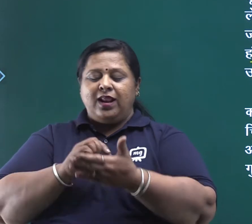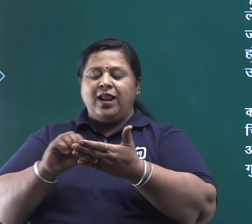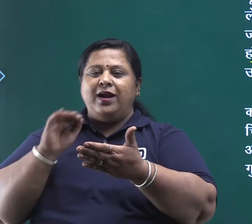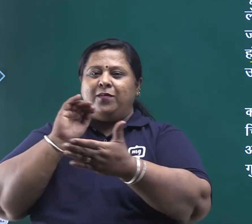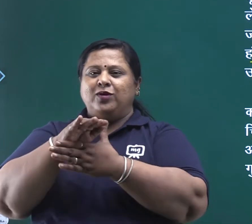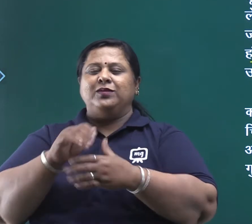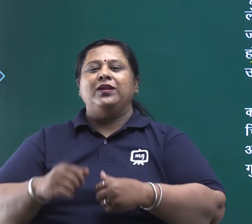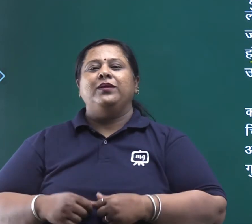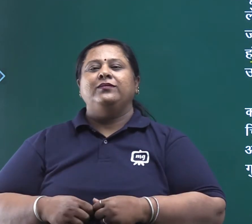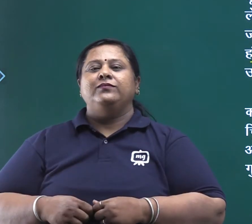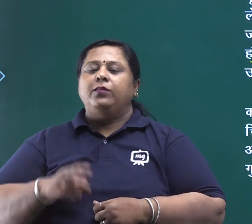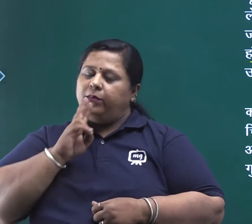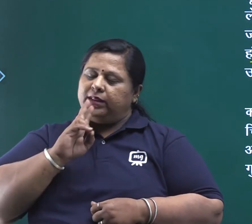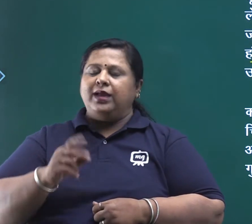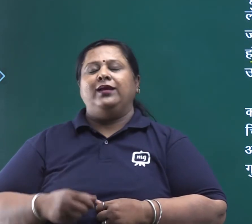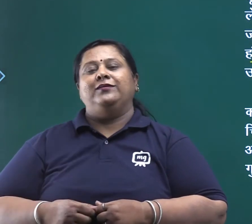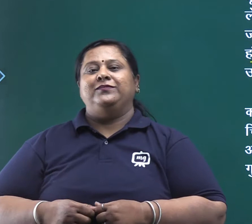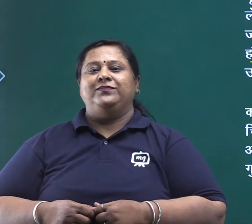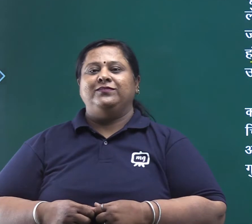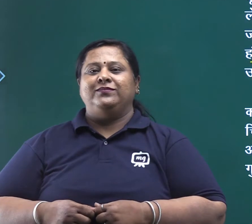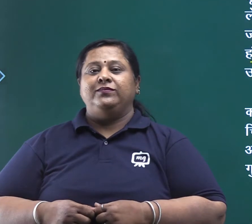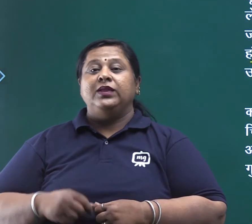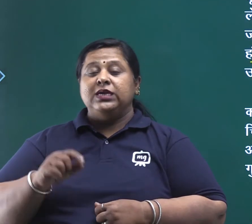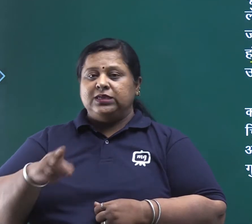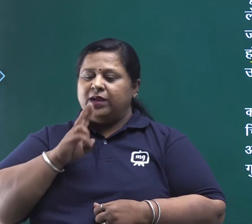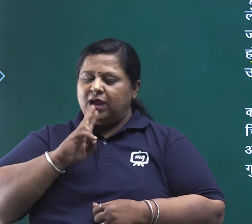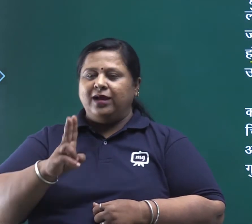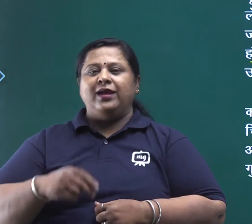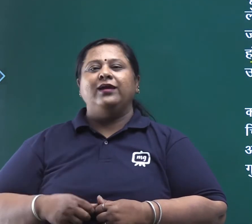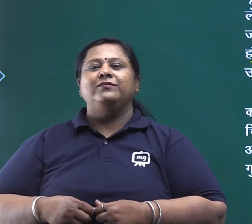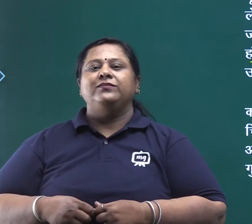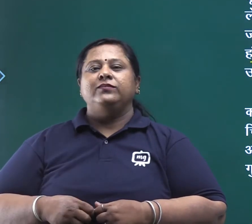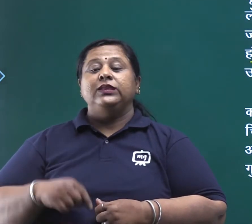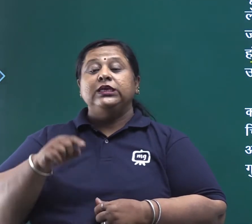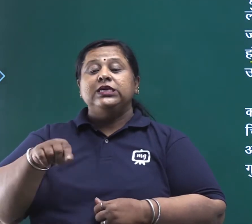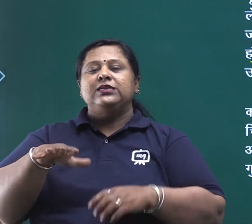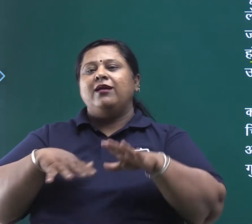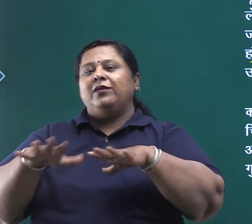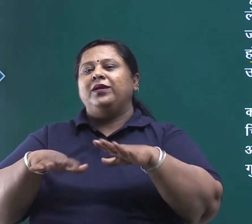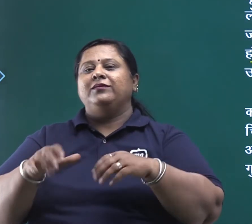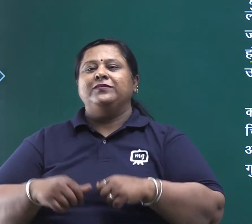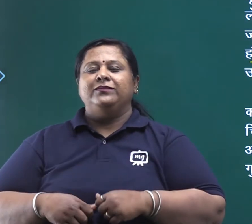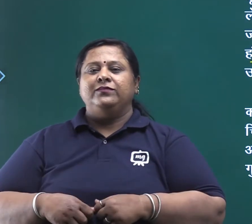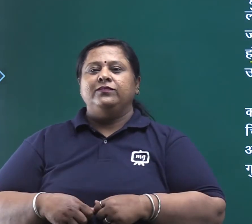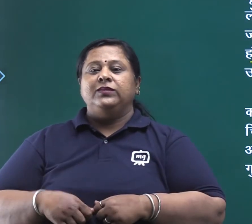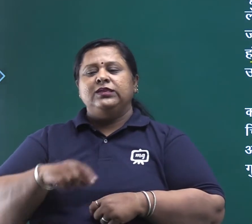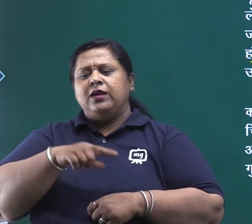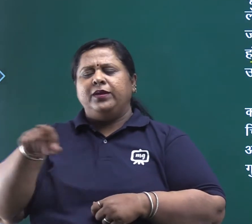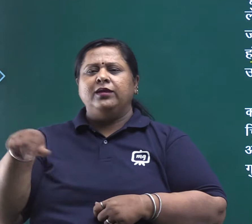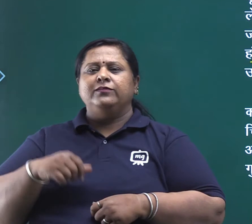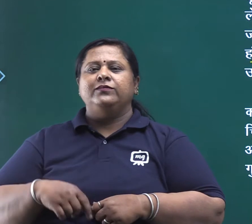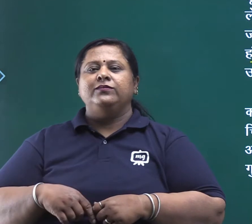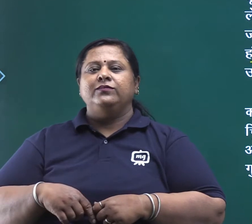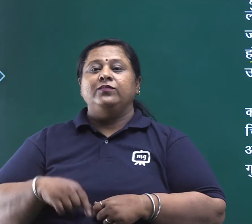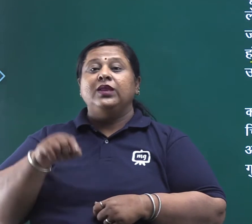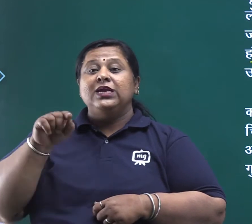में बताया गया है, जिसमें कहा गया है कि इस नाटक में सभी